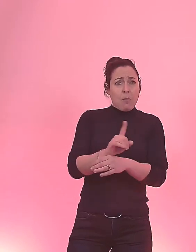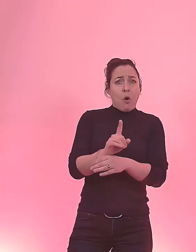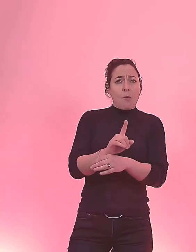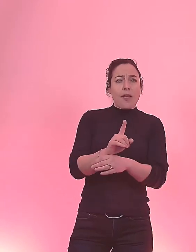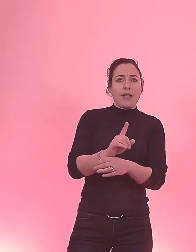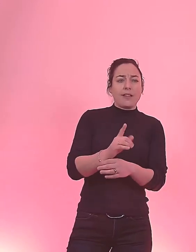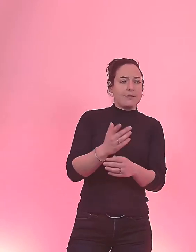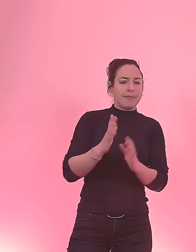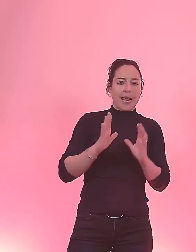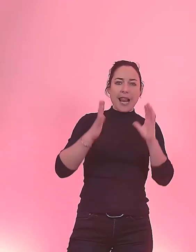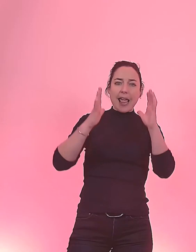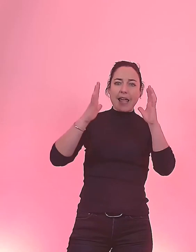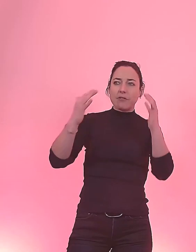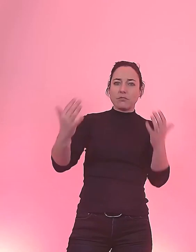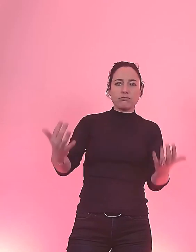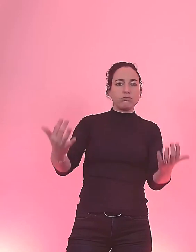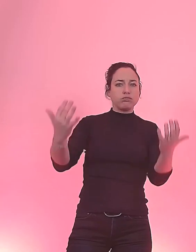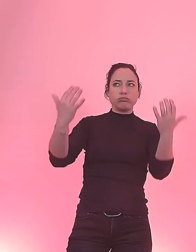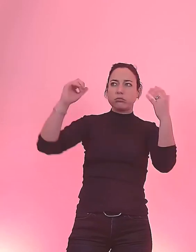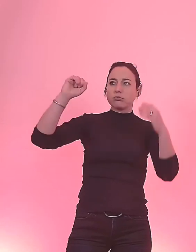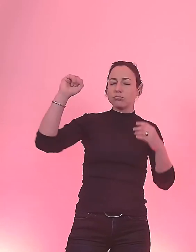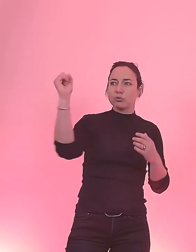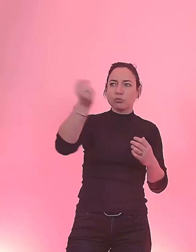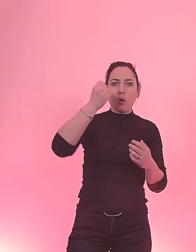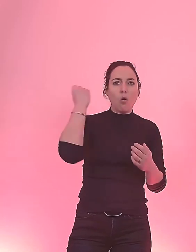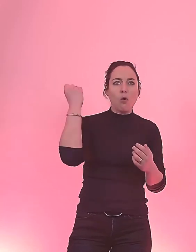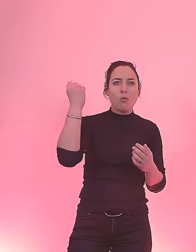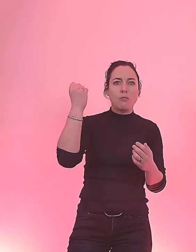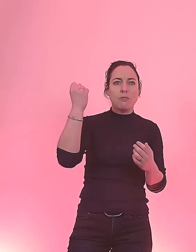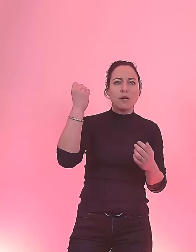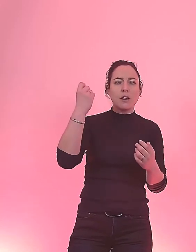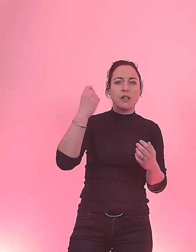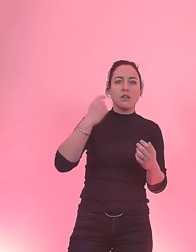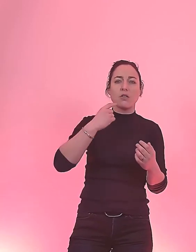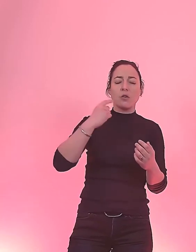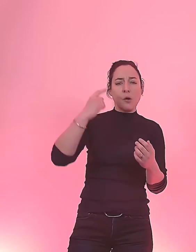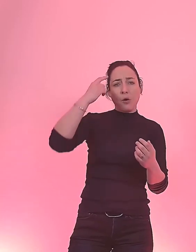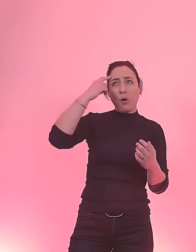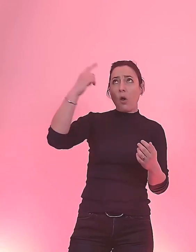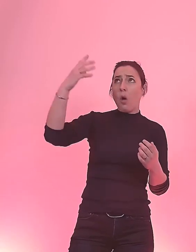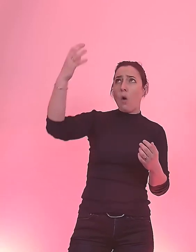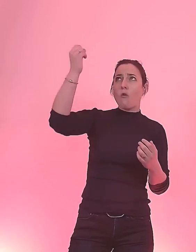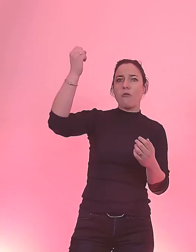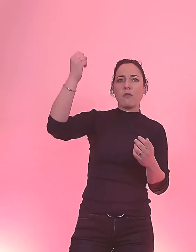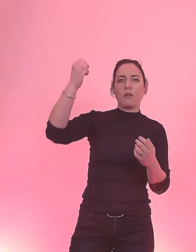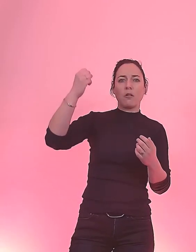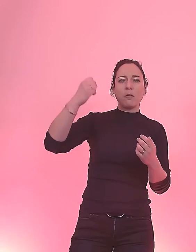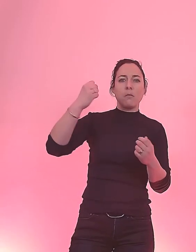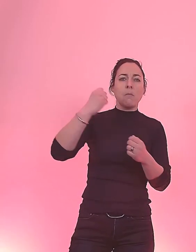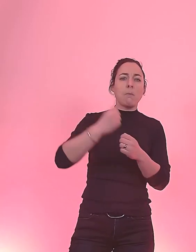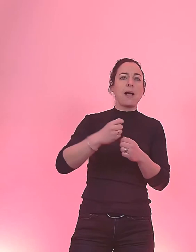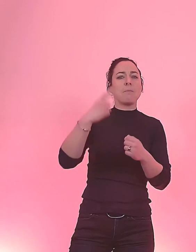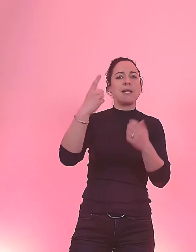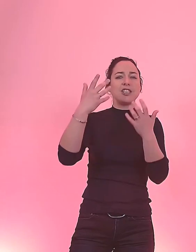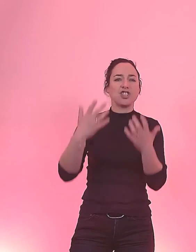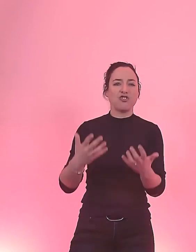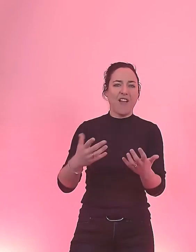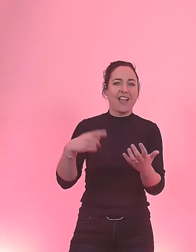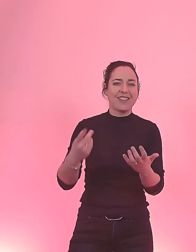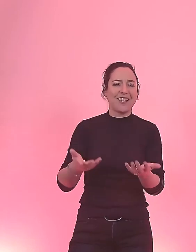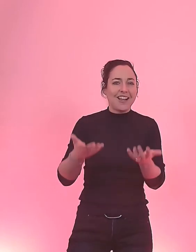storm je leven binnen komt dat het lijkt alsof het geloven het eerder zware maakt dan lichter want